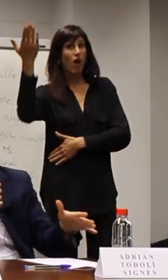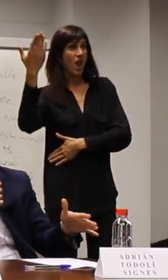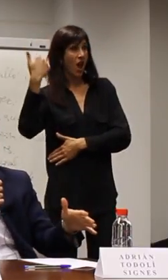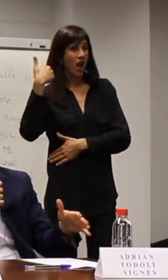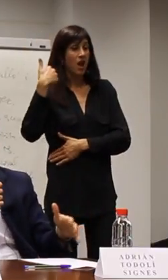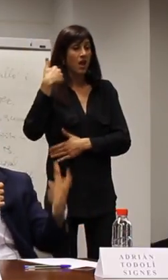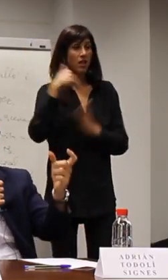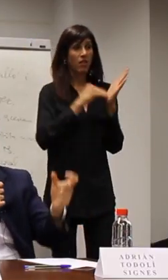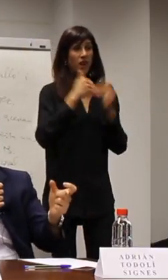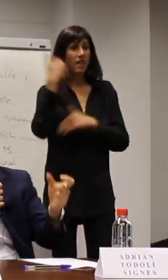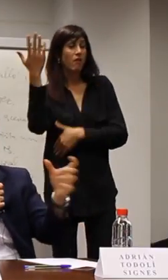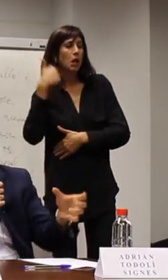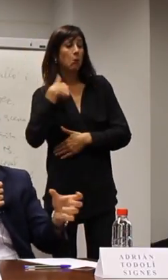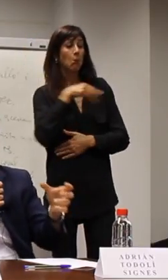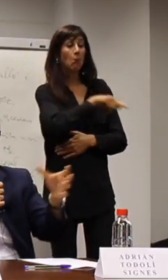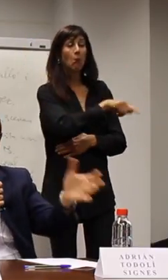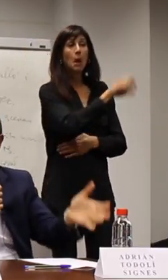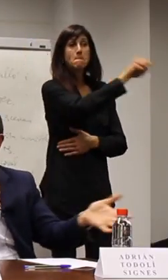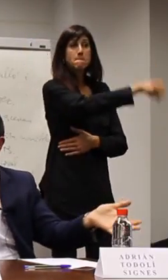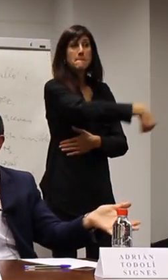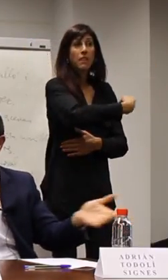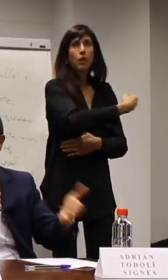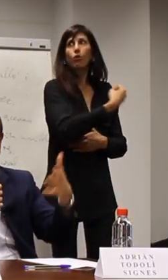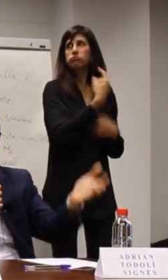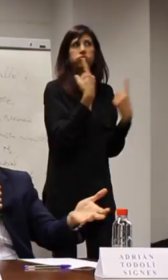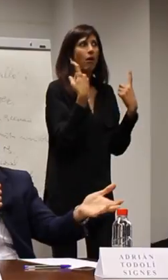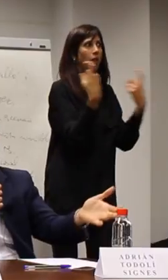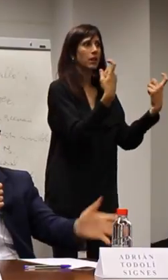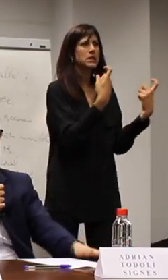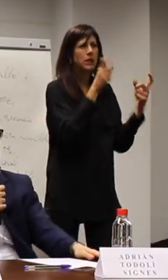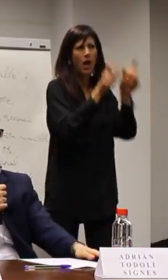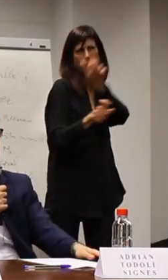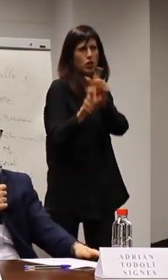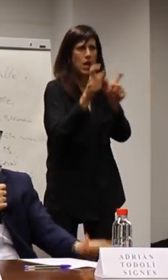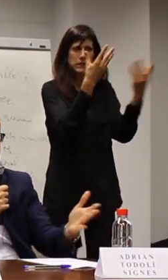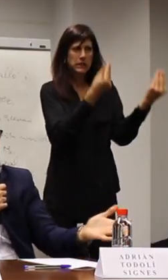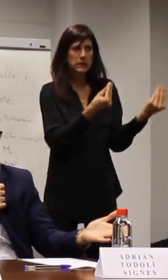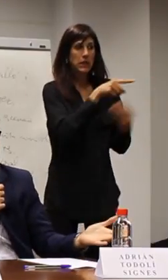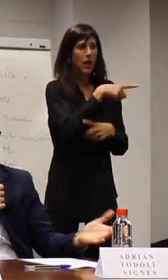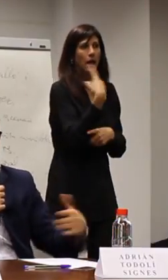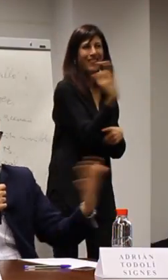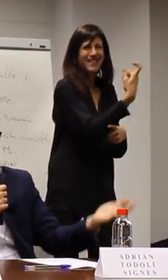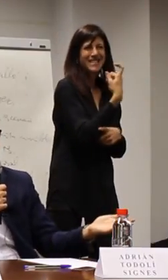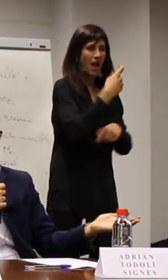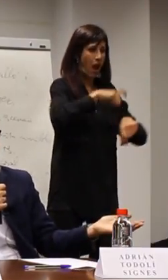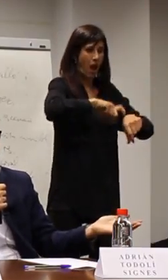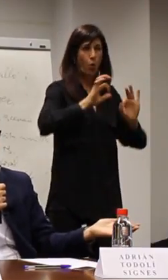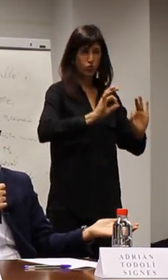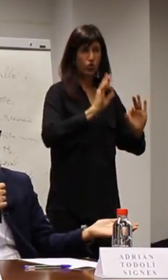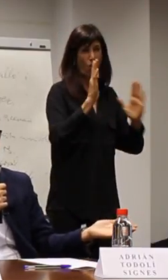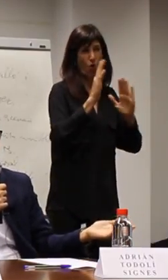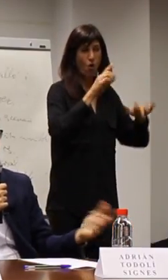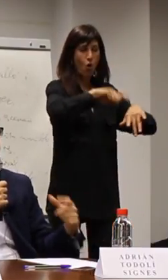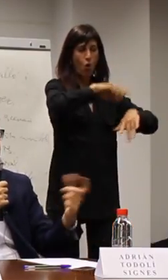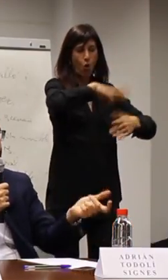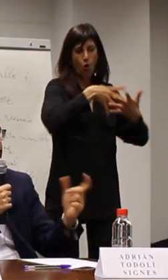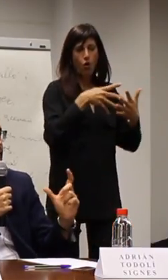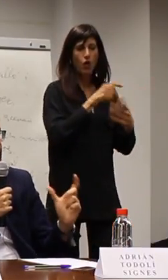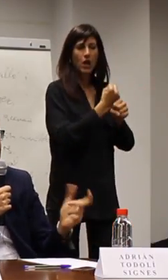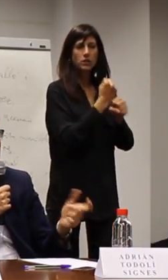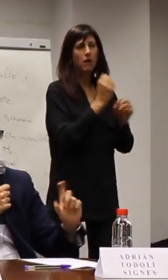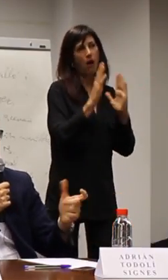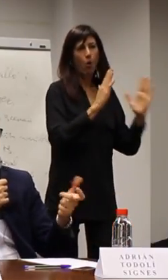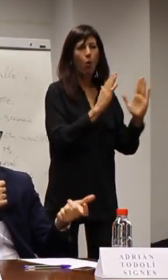parking queda vacío, y precisamente en el centro de Valencia hace falta parking, ¿no?, durante las horas de trabajo, porque mucha gente se va al centro de Valencia a trabajar. Entonces